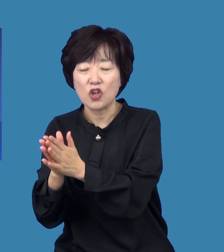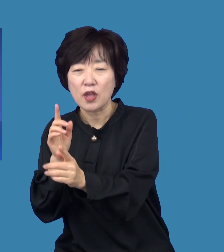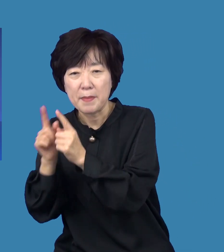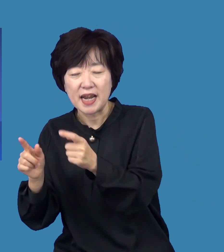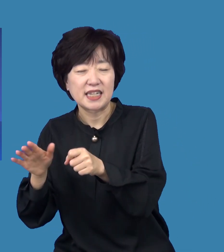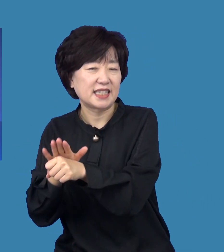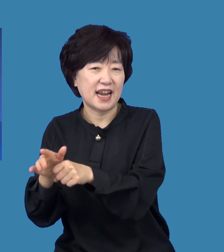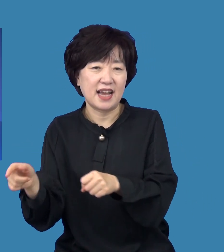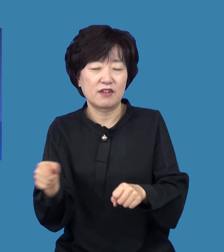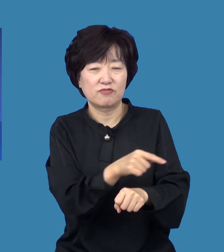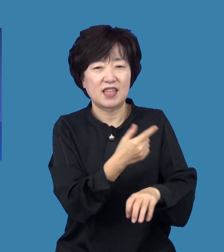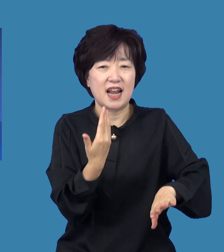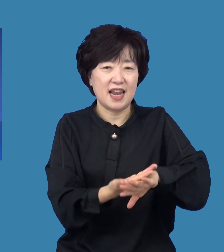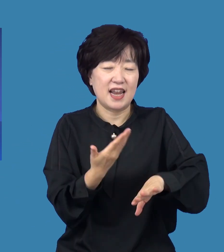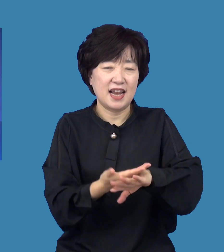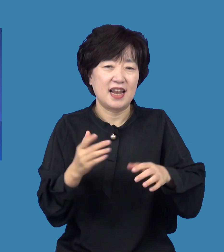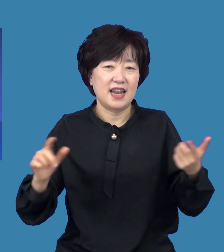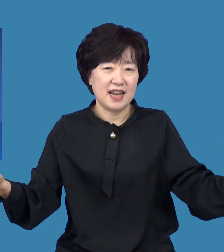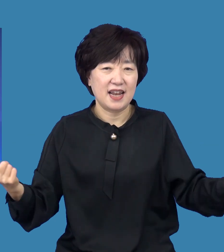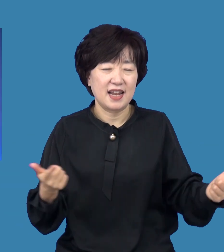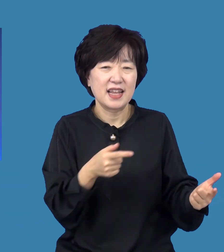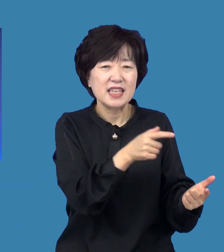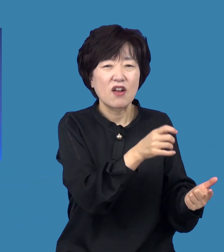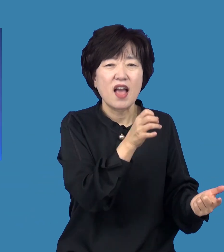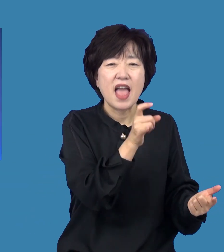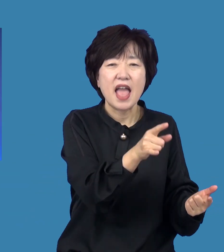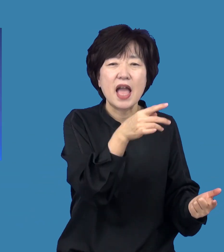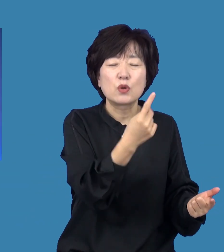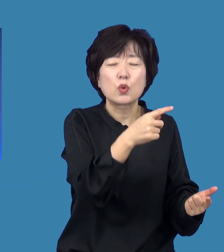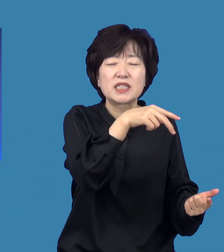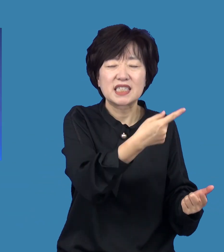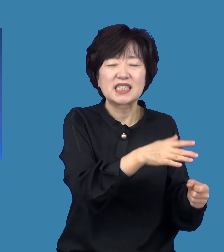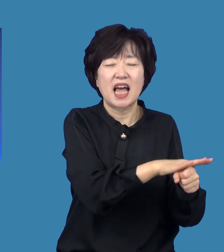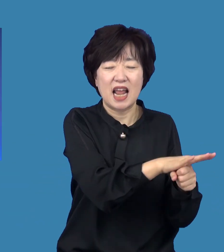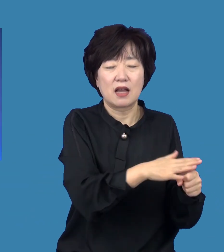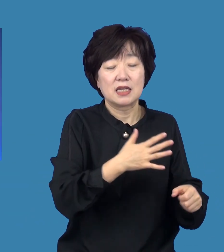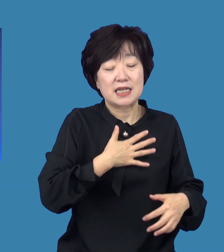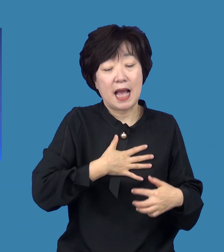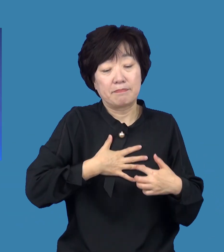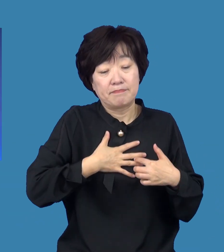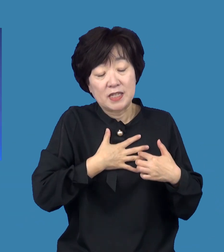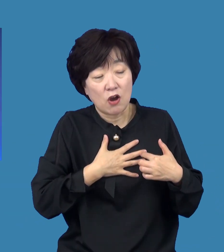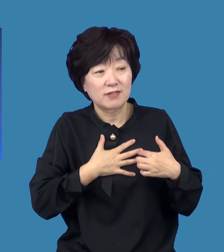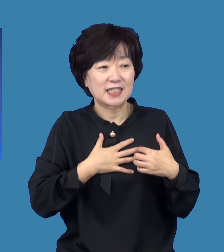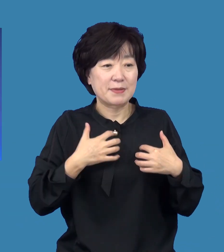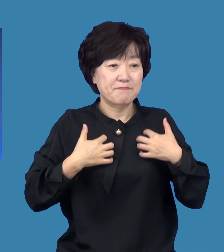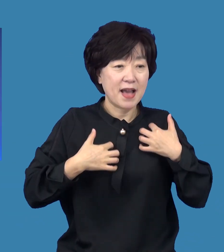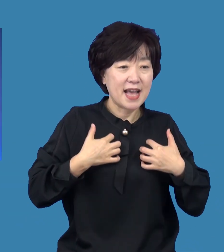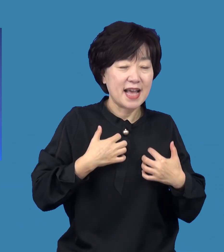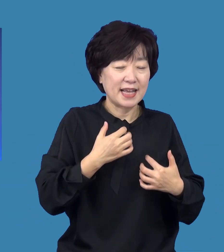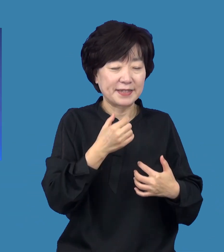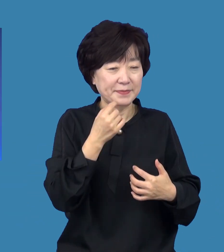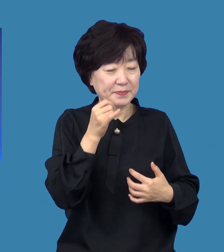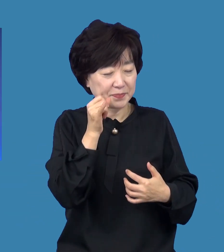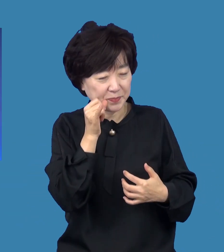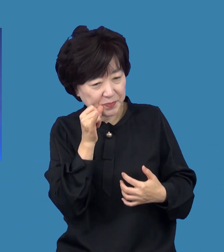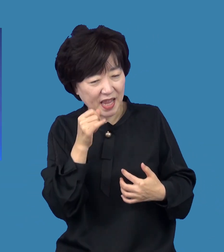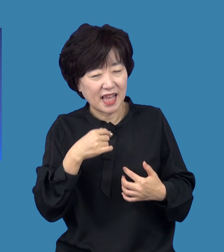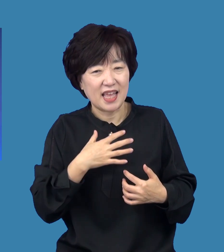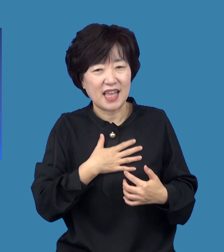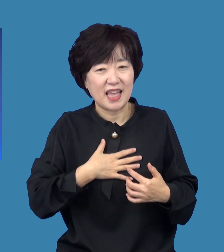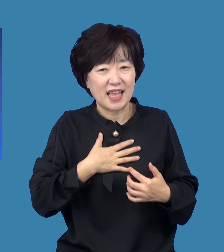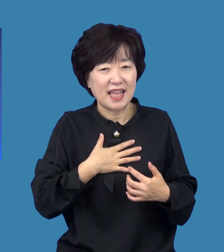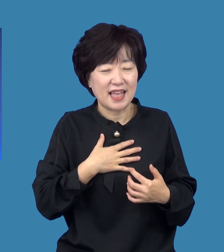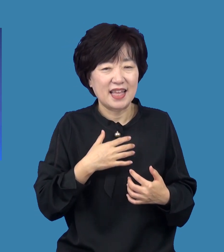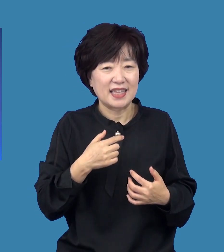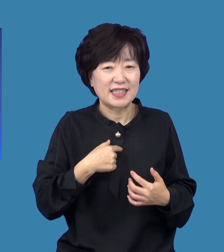그것은 성경에서 에로스적인 사랑이라 그래요. 그냥 우리의 감정적인 만족만을 얻는, 내 말초적인